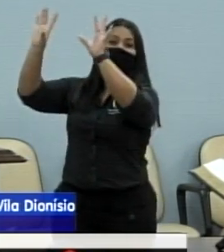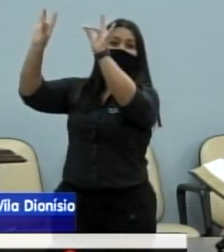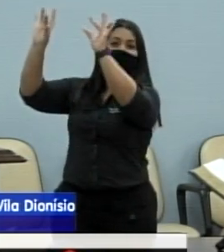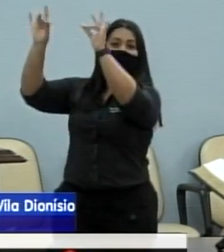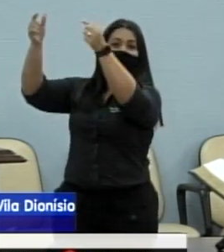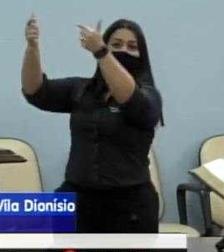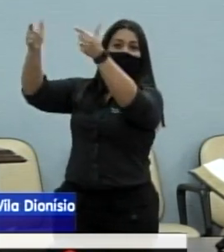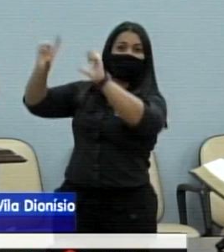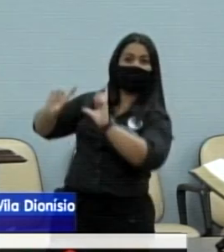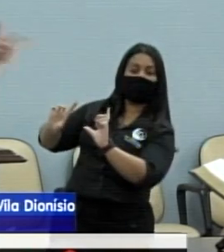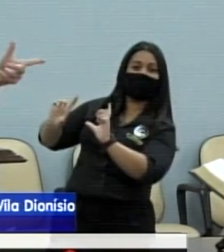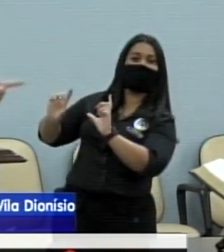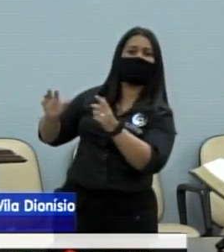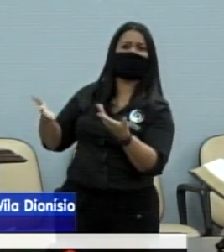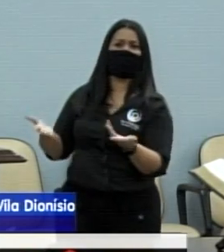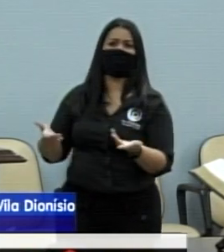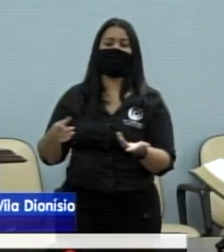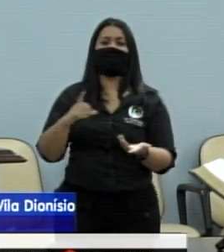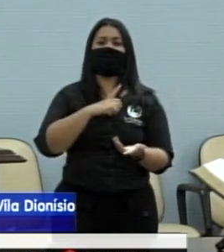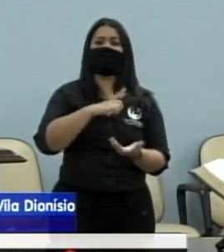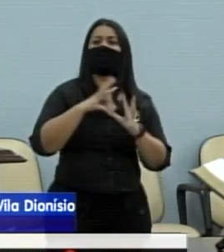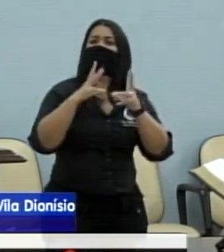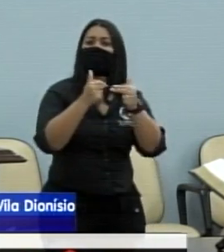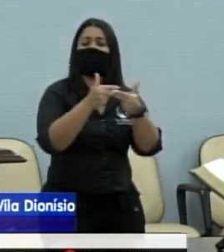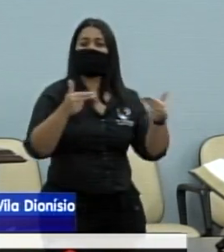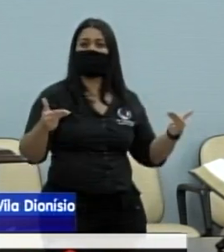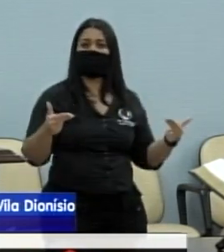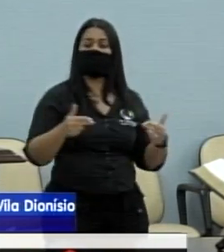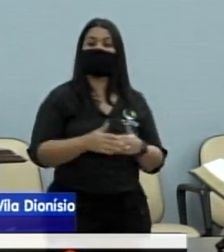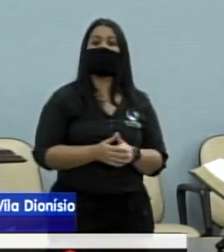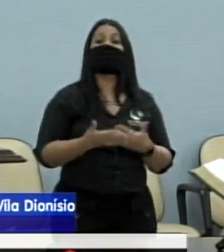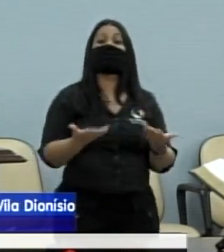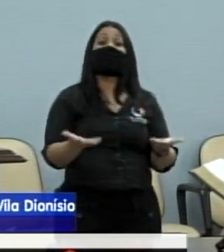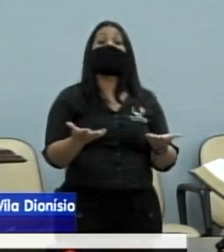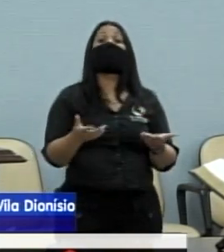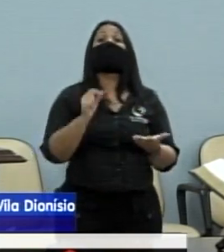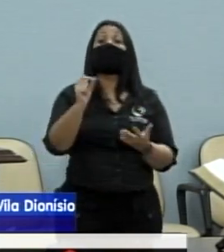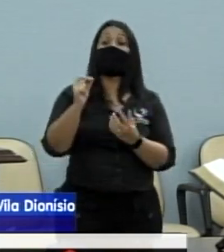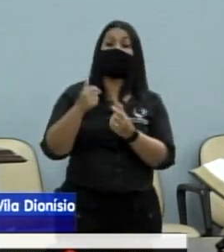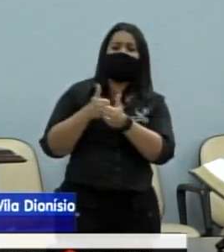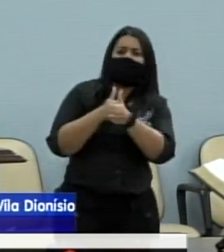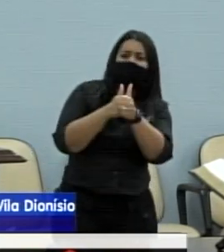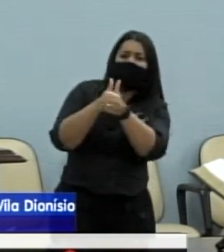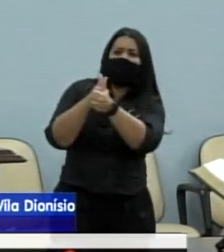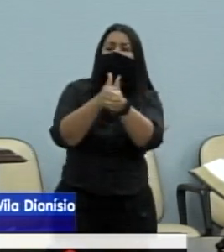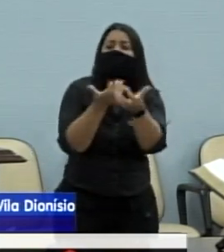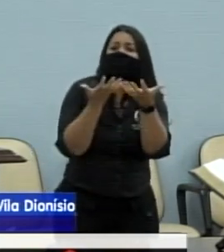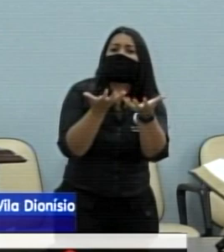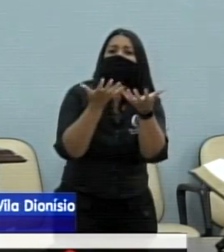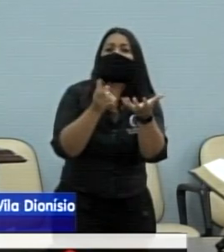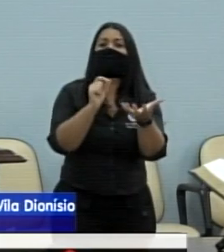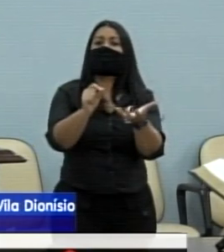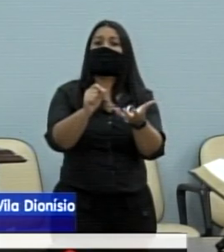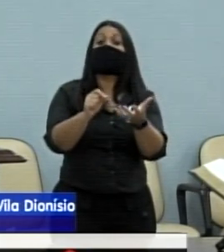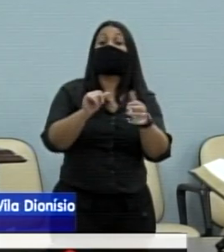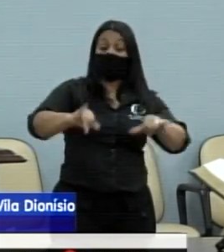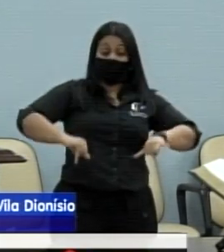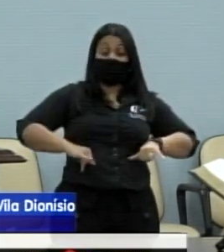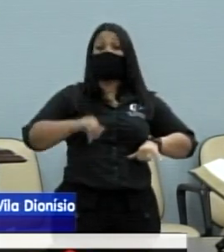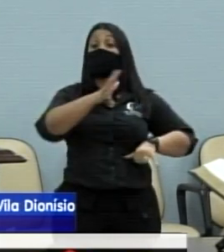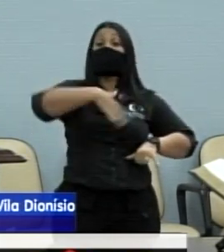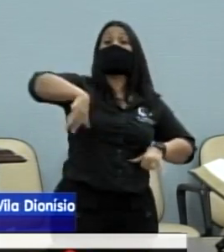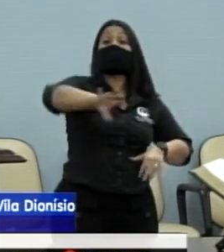abrir que a gente tem todo quanto é tipo de notificação. Perseguição. Querem empurrar essa conta para o setor de